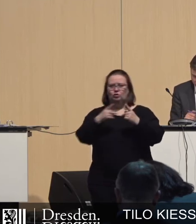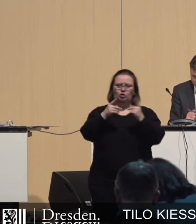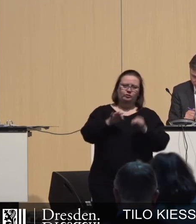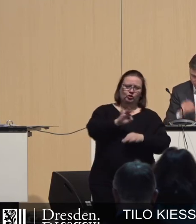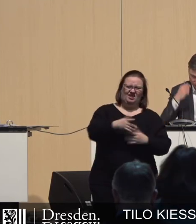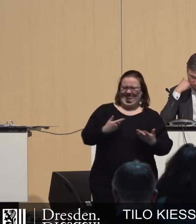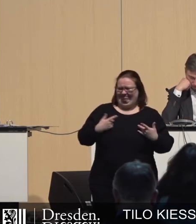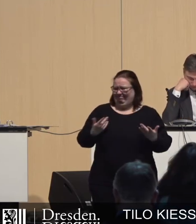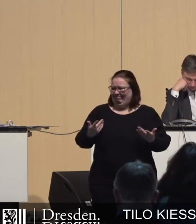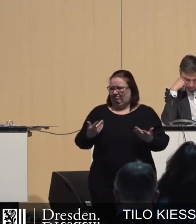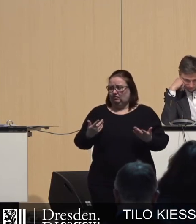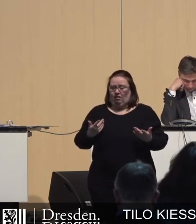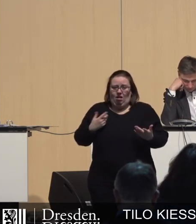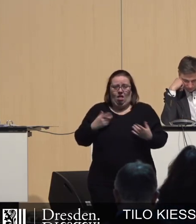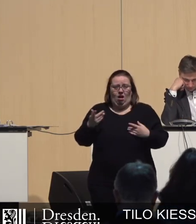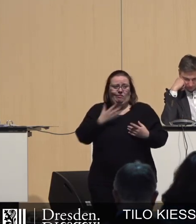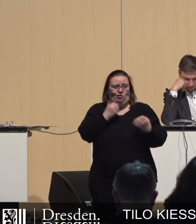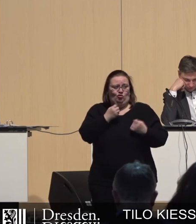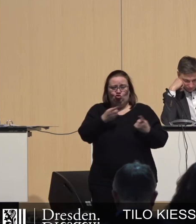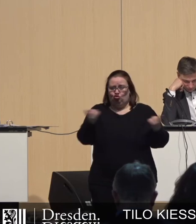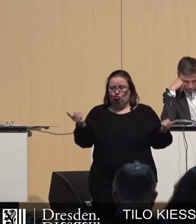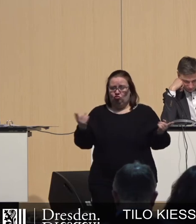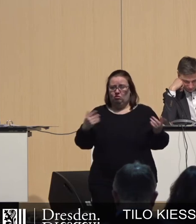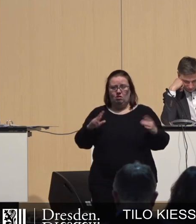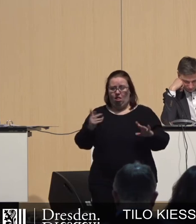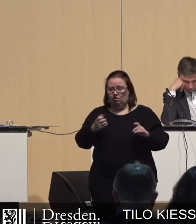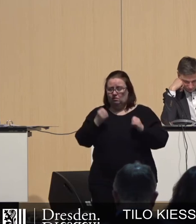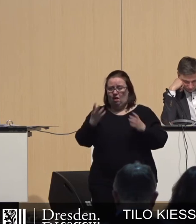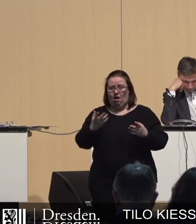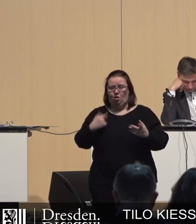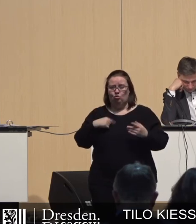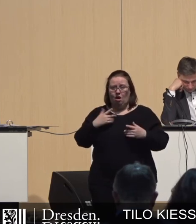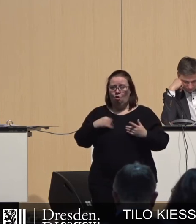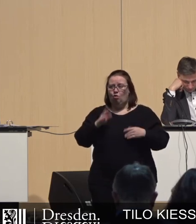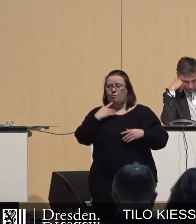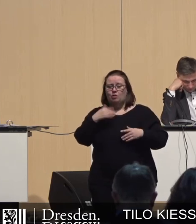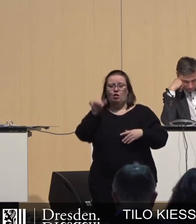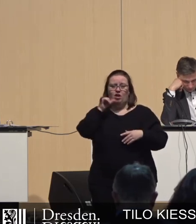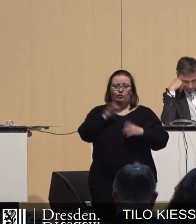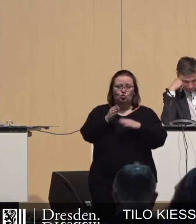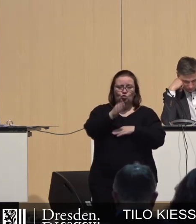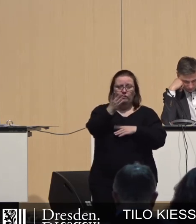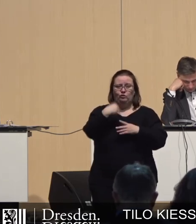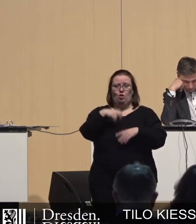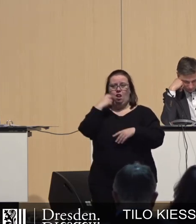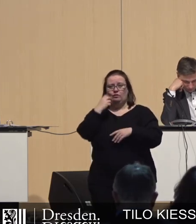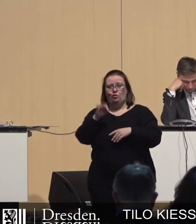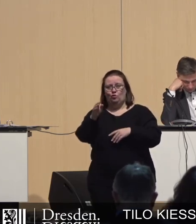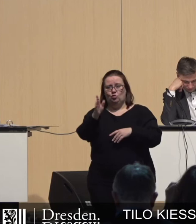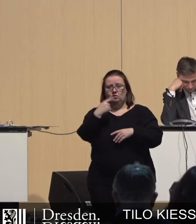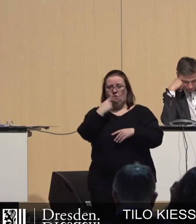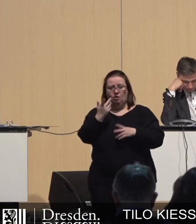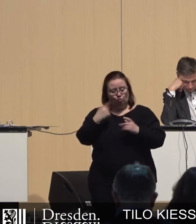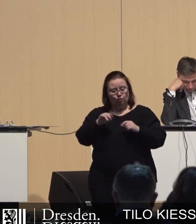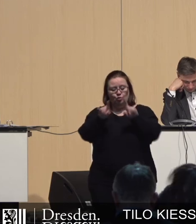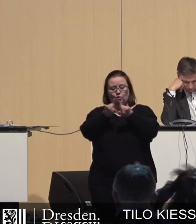dafür. Das kann man hier ganz laut rufen. Und man kann bei allen, die Fridays for Future oder Parents for Future sind, den Eindruck erwecken,